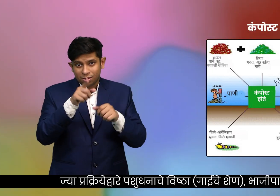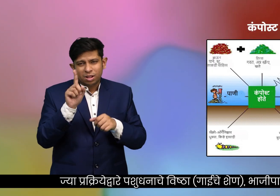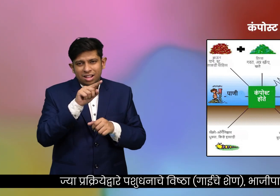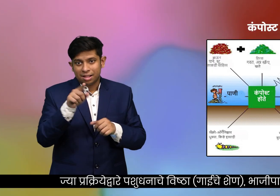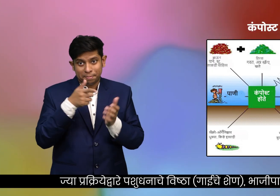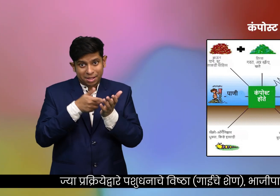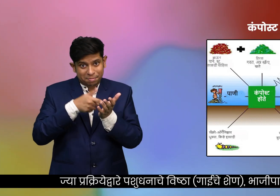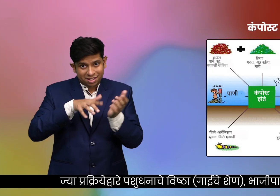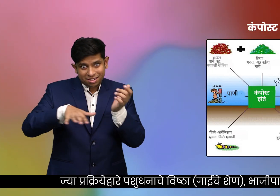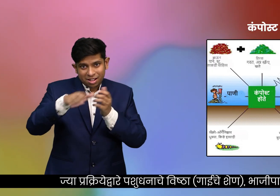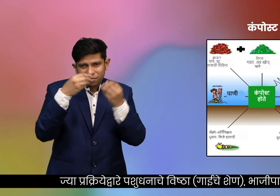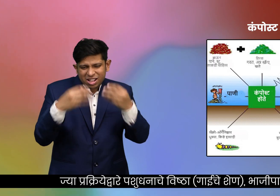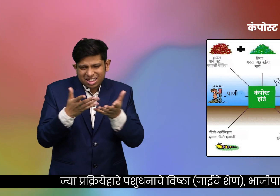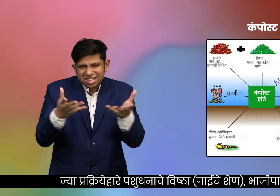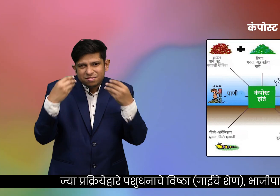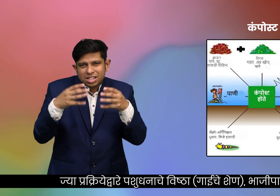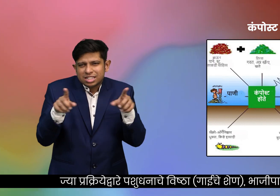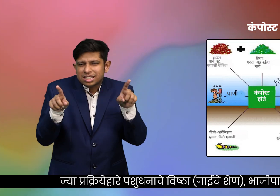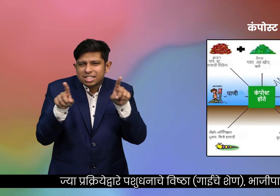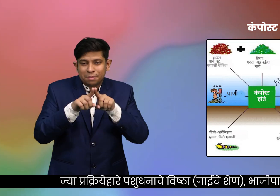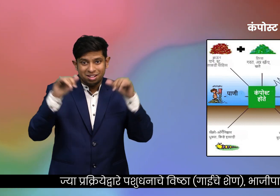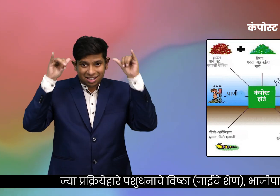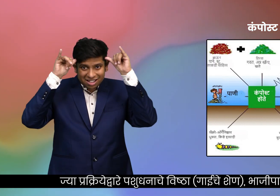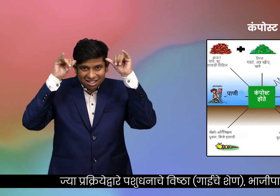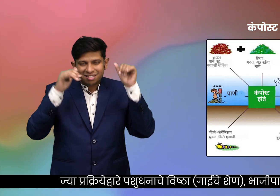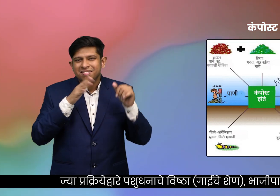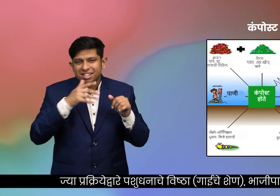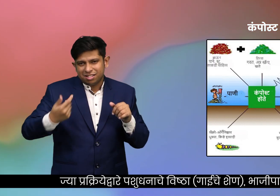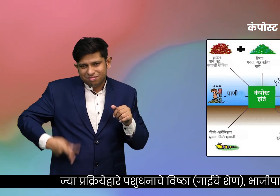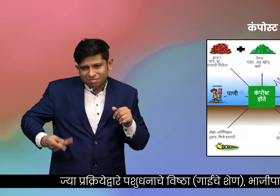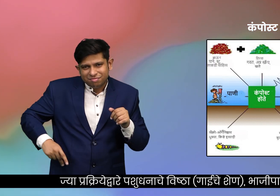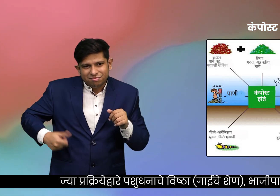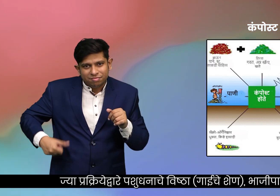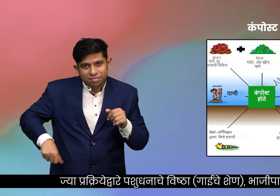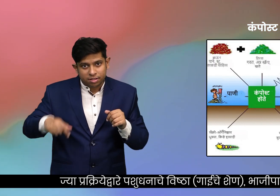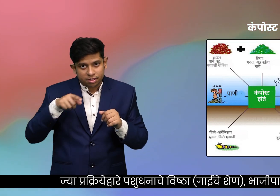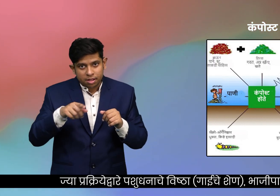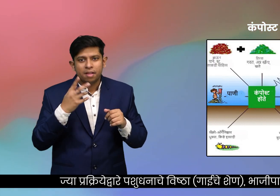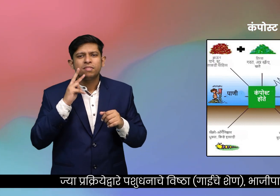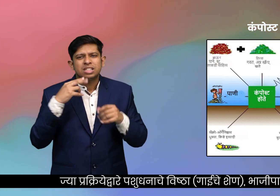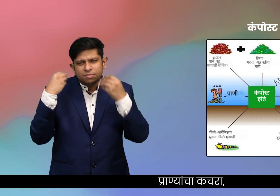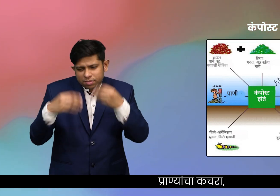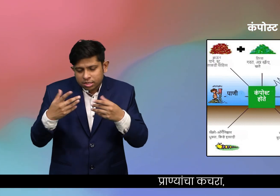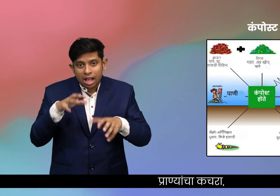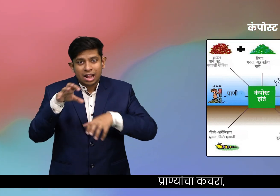ज्या प्रक्रियेद्वारे पशुधनाचे विष्ठा, गाईचे शेण, भाजीपाला कचरा, प्राण्यांचा